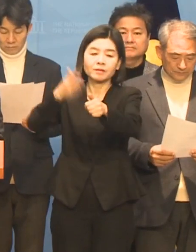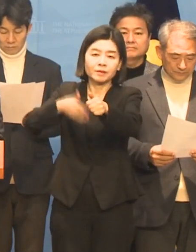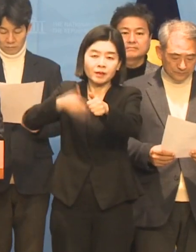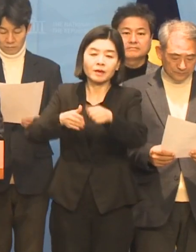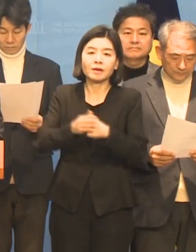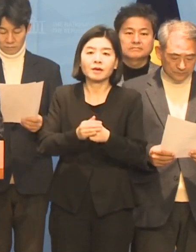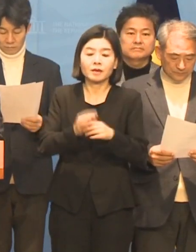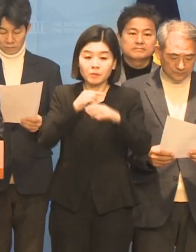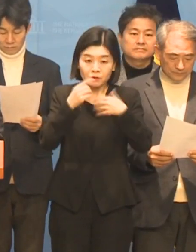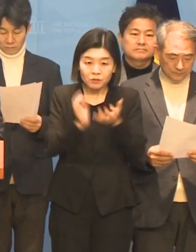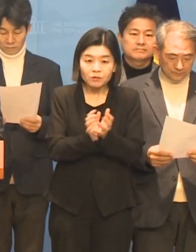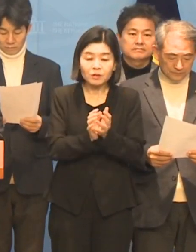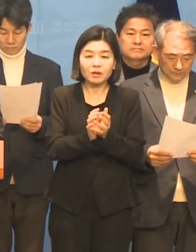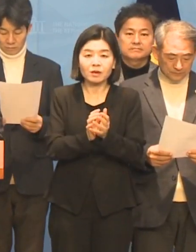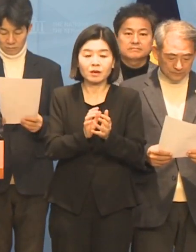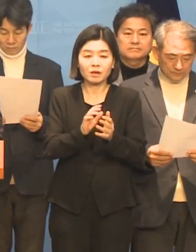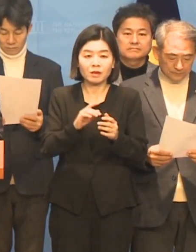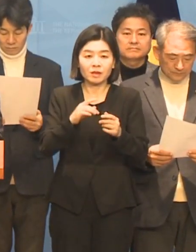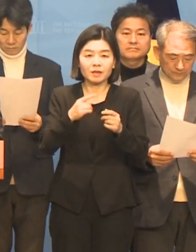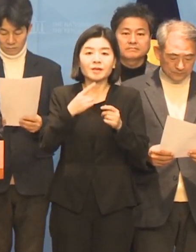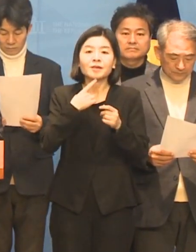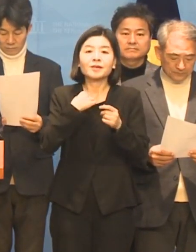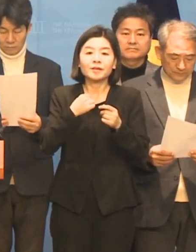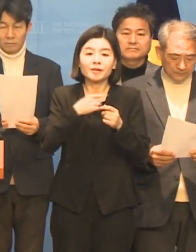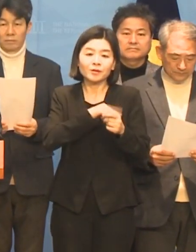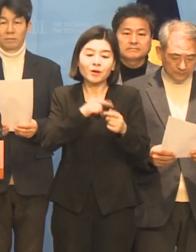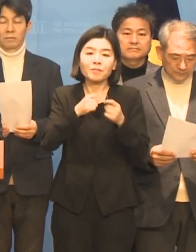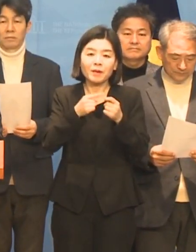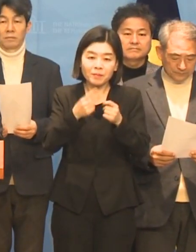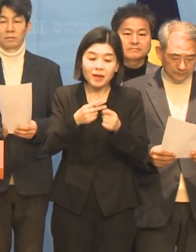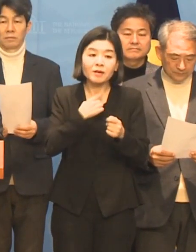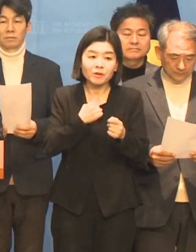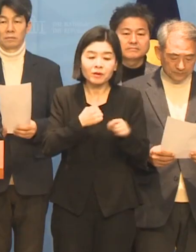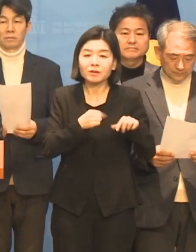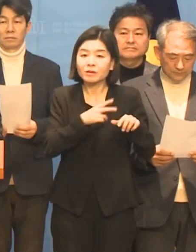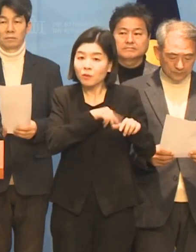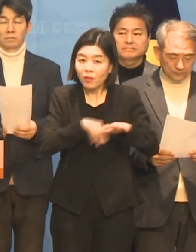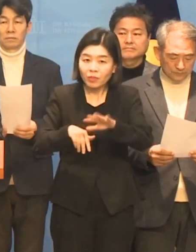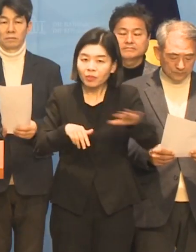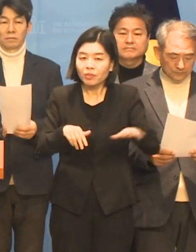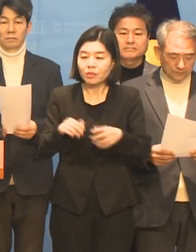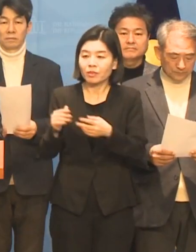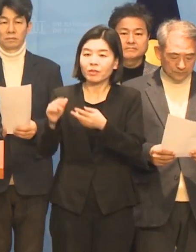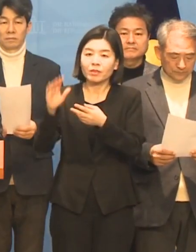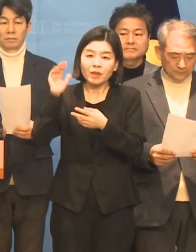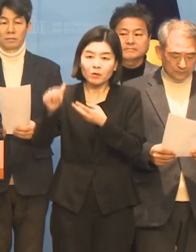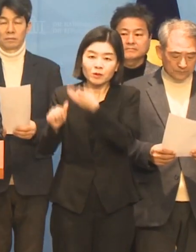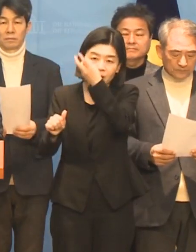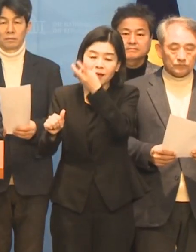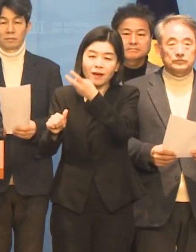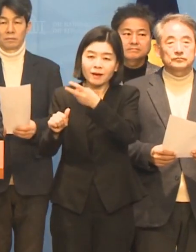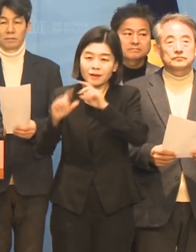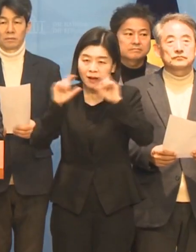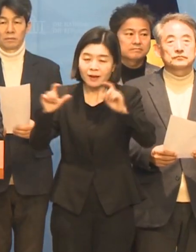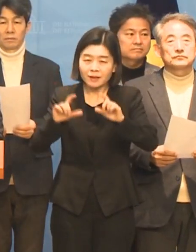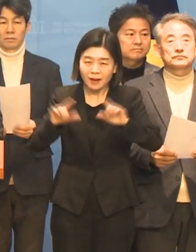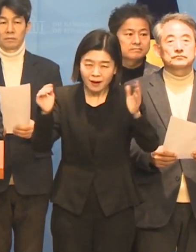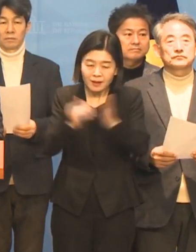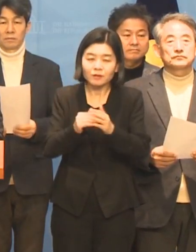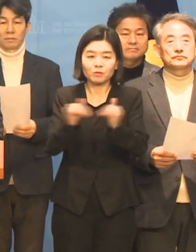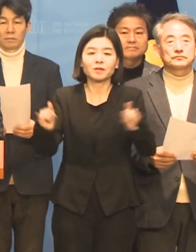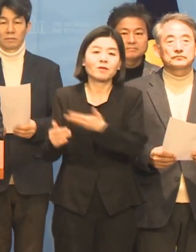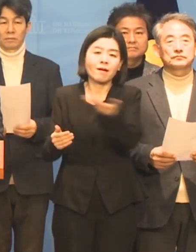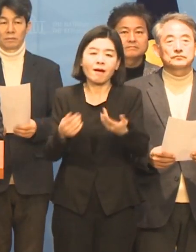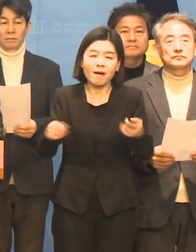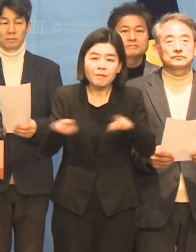더불어민주당 재선 의원들은 탄핵 선고가 내려지는 그날까지 국민과 함께 행동하겠습니다. 우리는